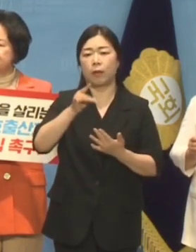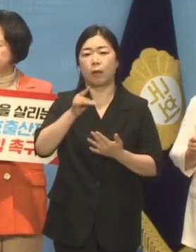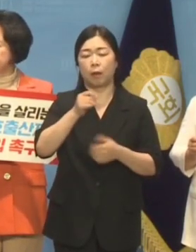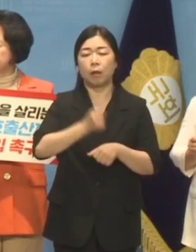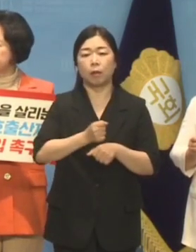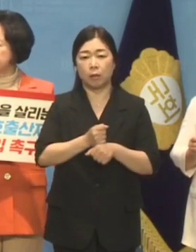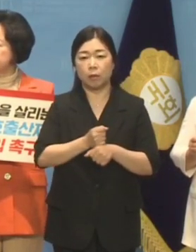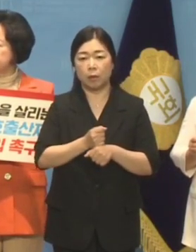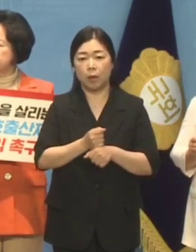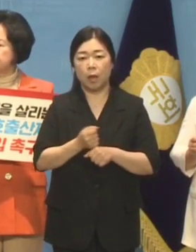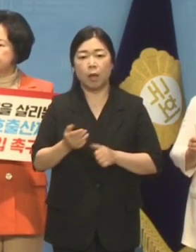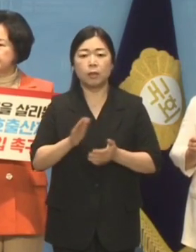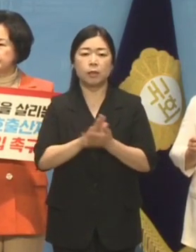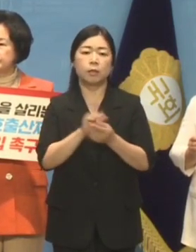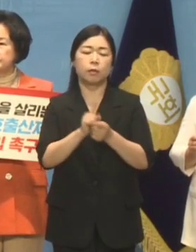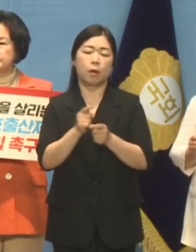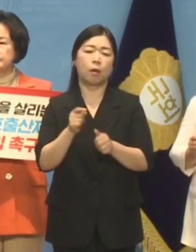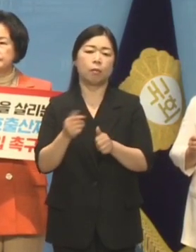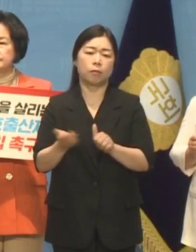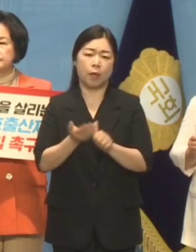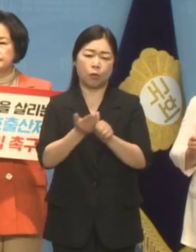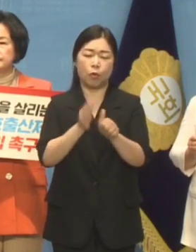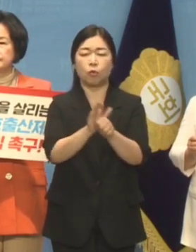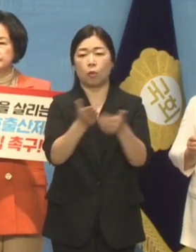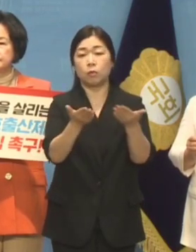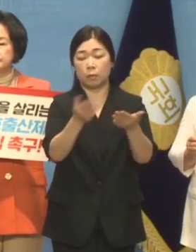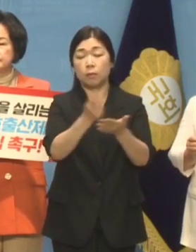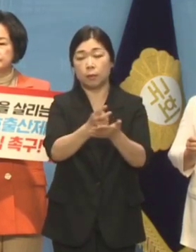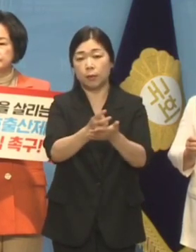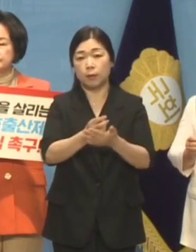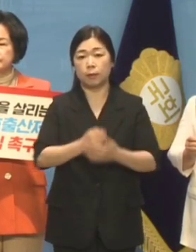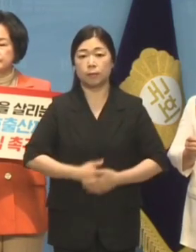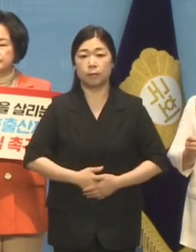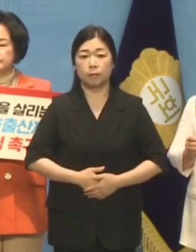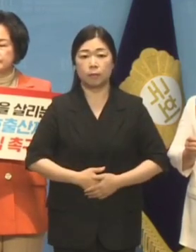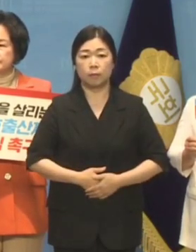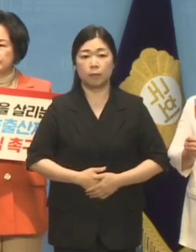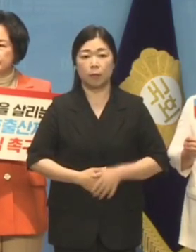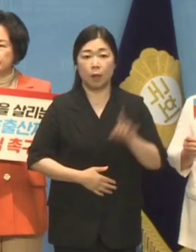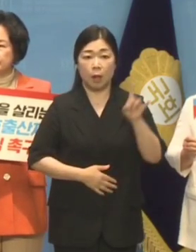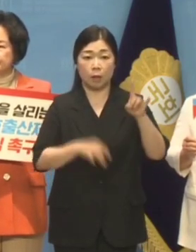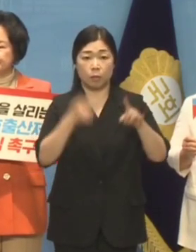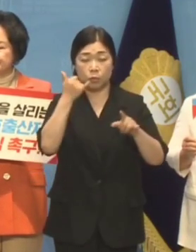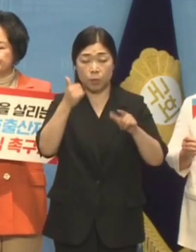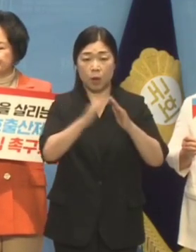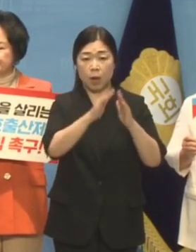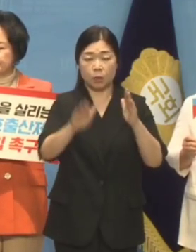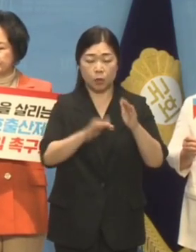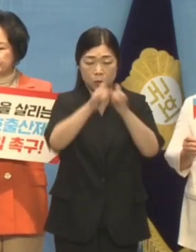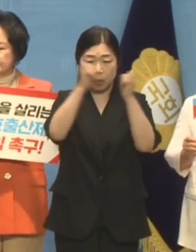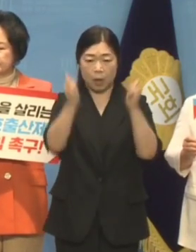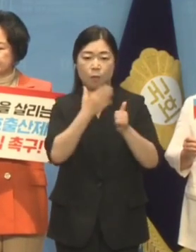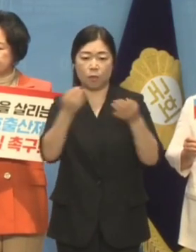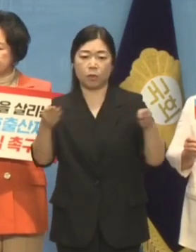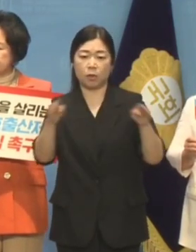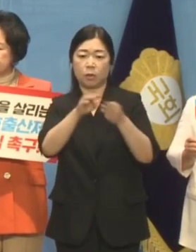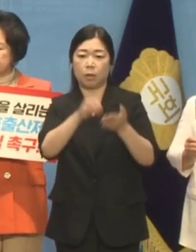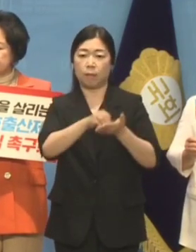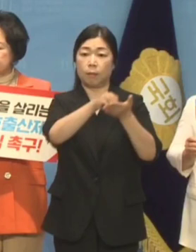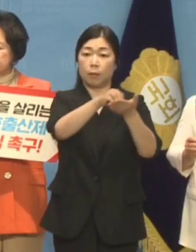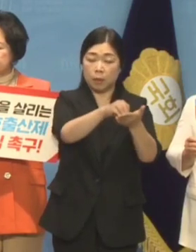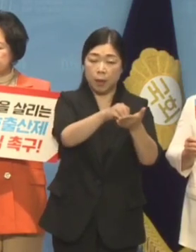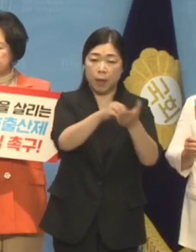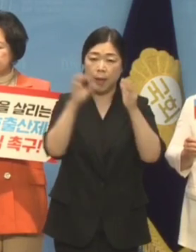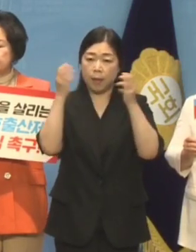직접 양육을 돕도록 하고 있습니다. 한부모 가족복지시설, 사회복지시설에 입소하여